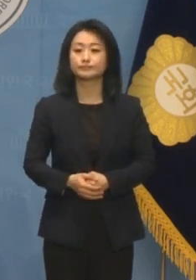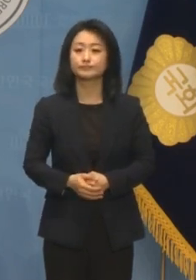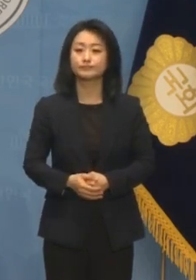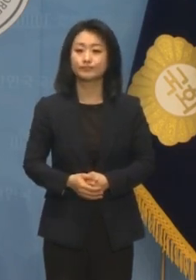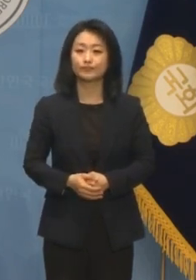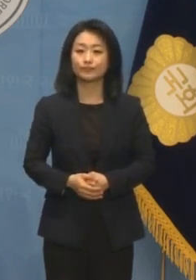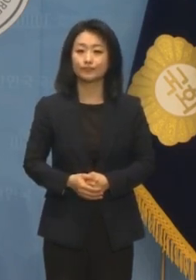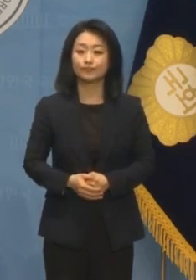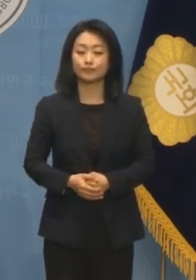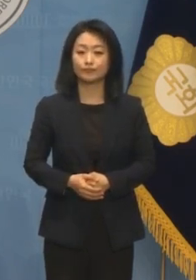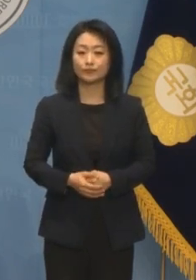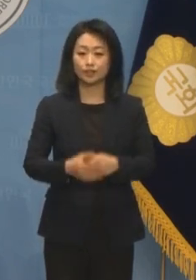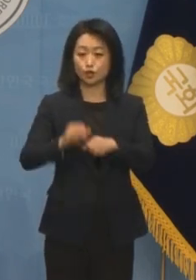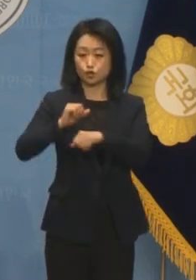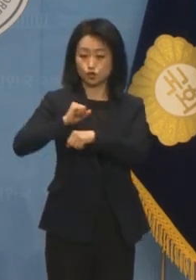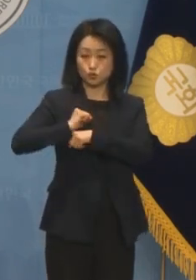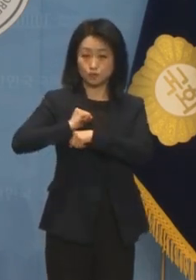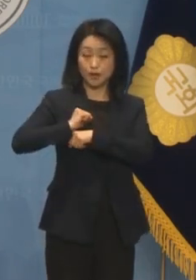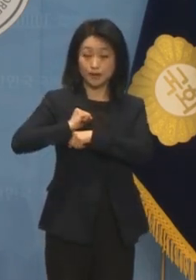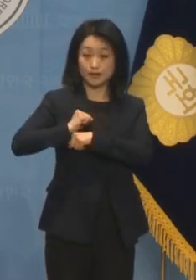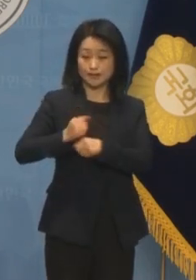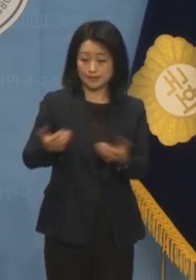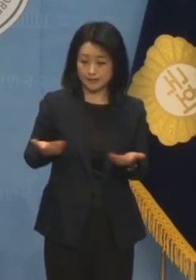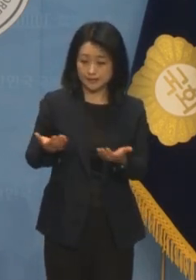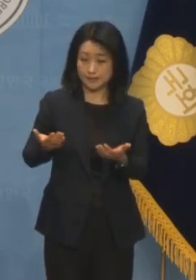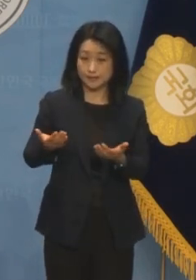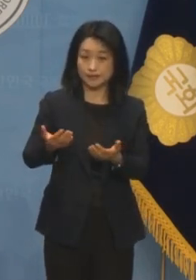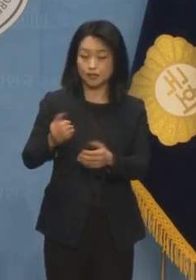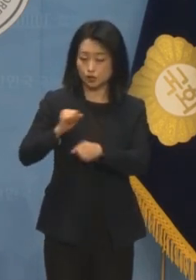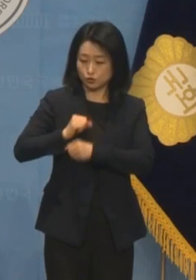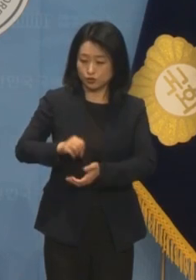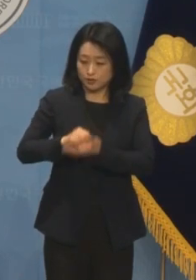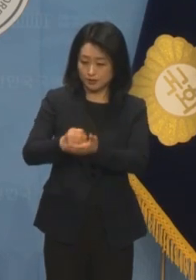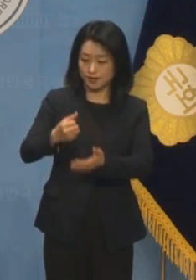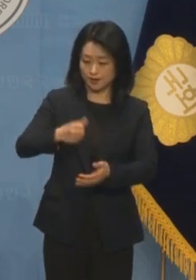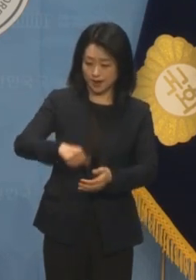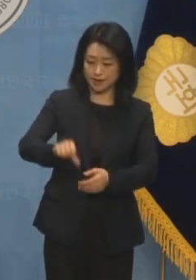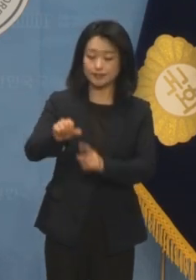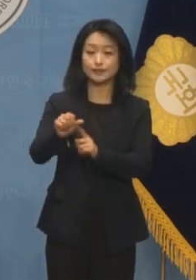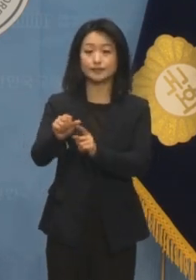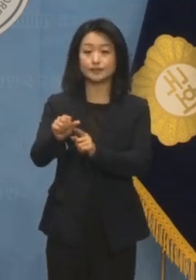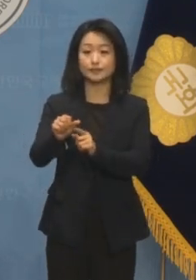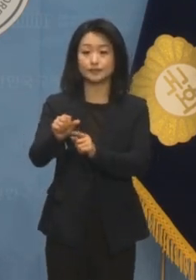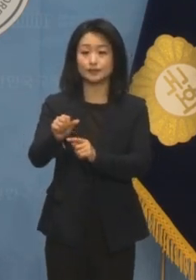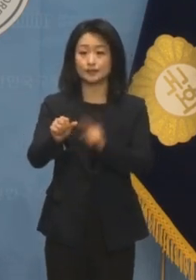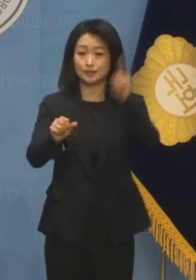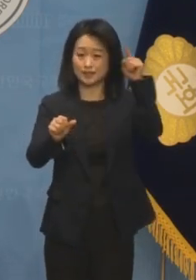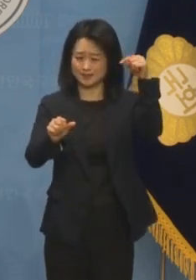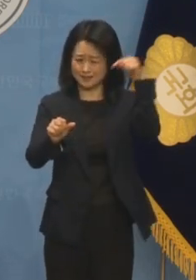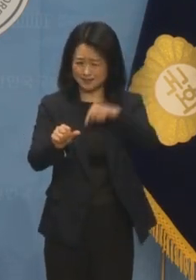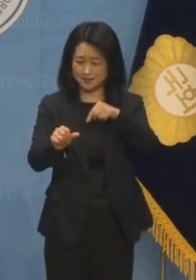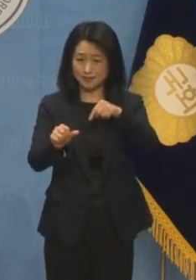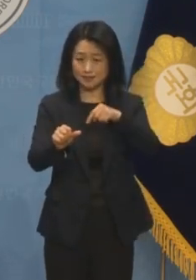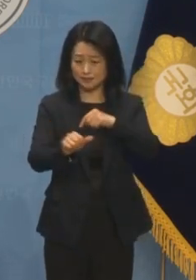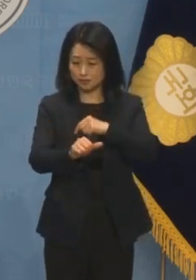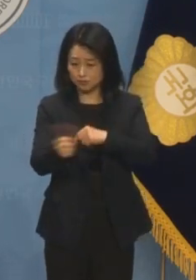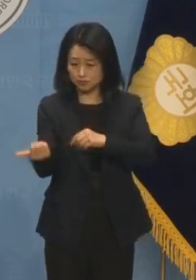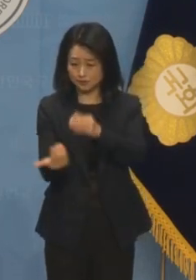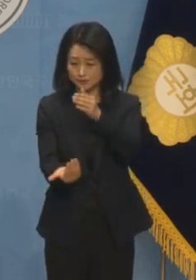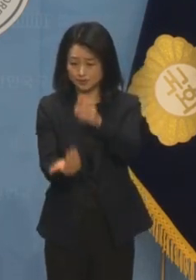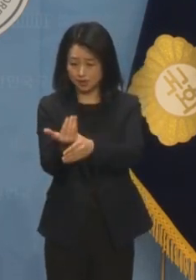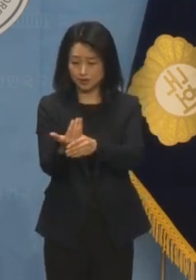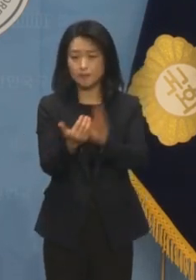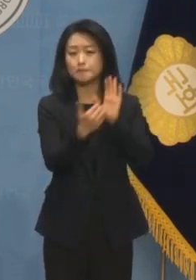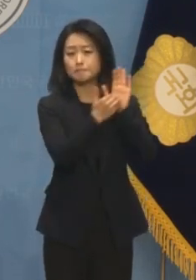마지막입니다 방의 의무를 하기 위해 군 입대한 아들들을 상관 무리한지는 일은